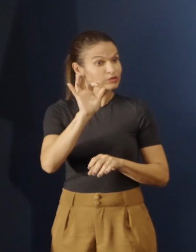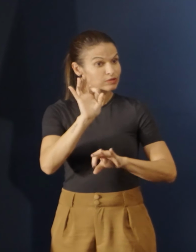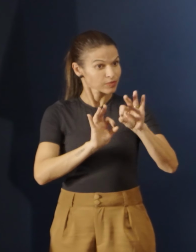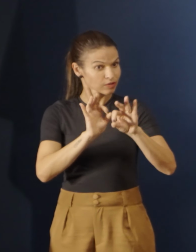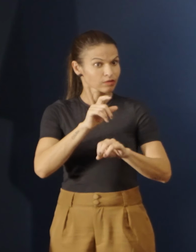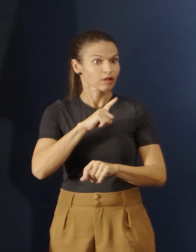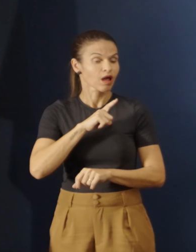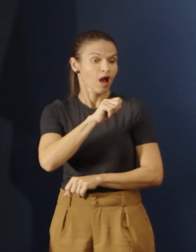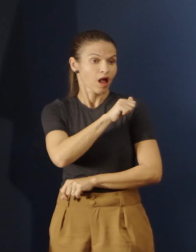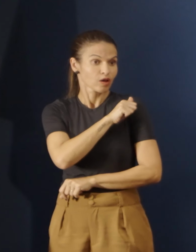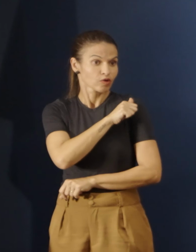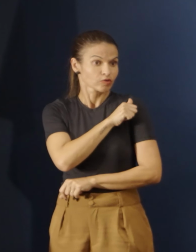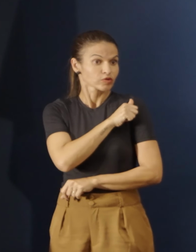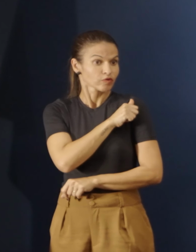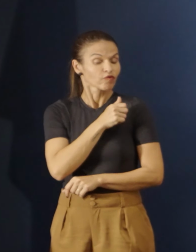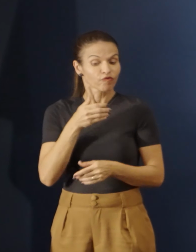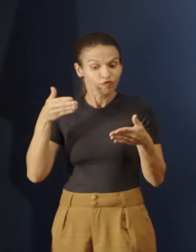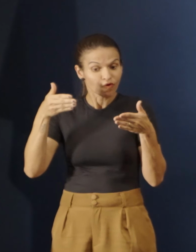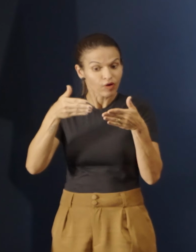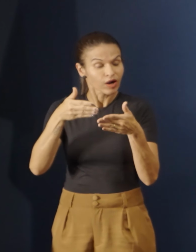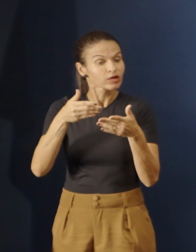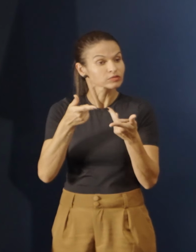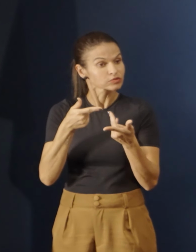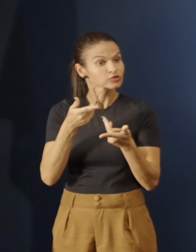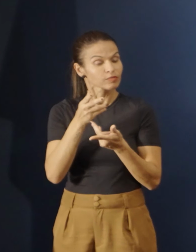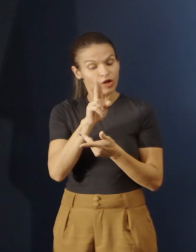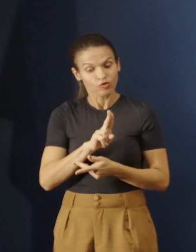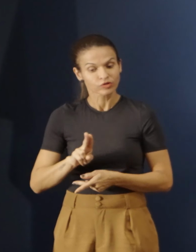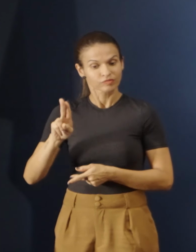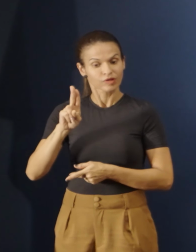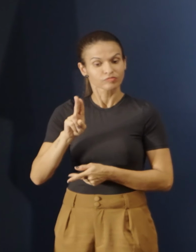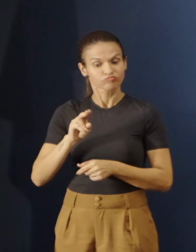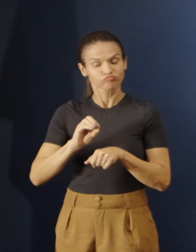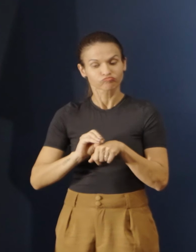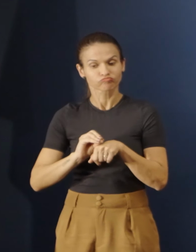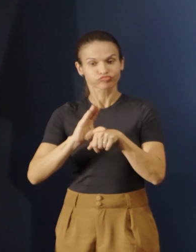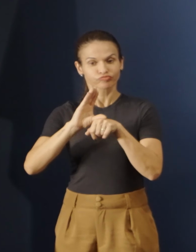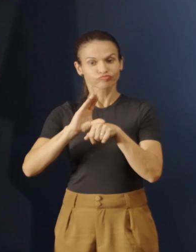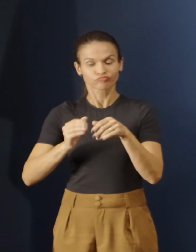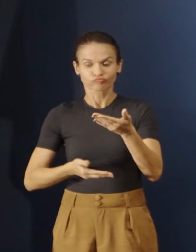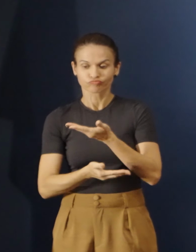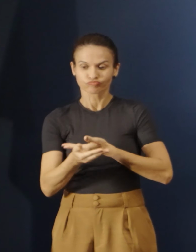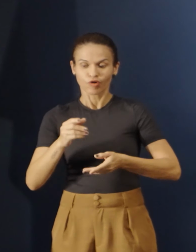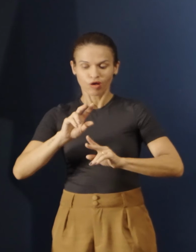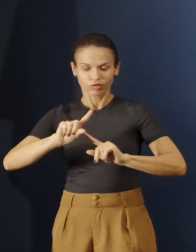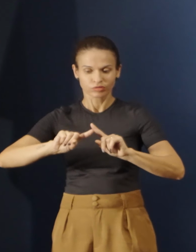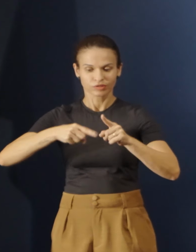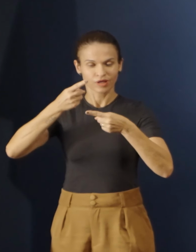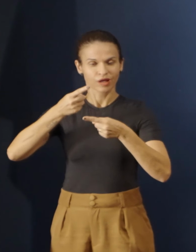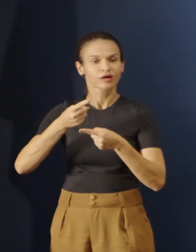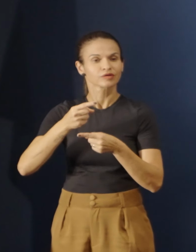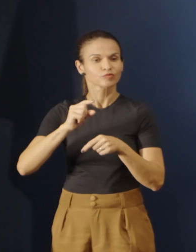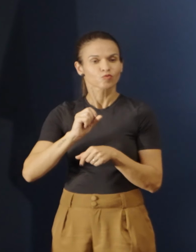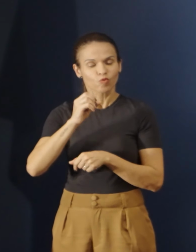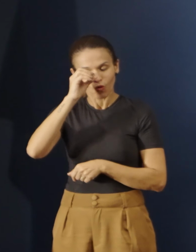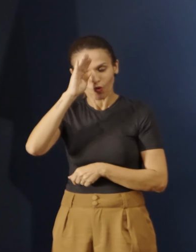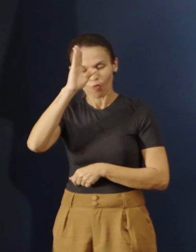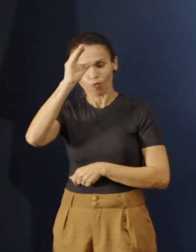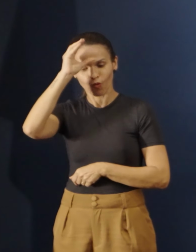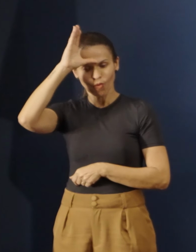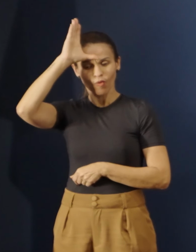aluno aqui, que é para isso que a gente está na universidade, inclusive, para produzir conhecimento, transformar conhecimento, ressignificar fontes.